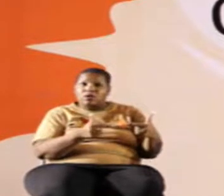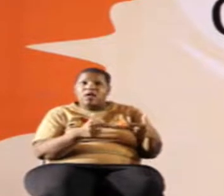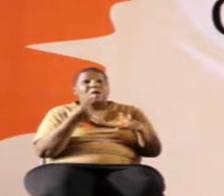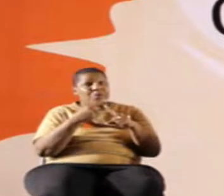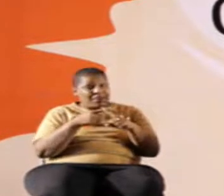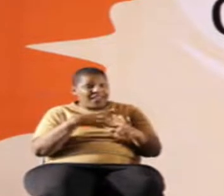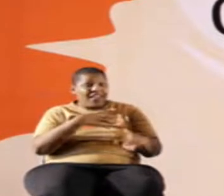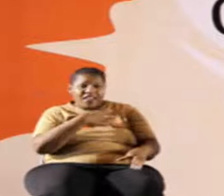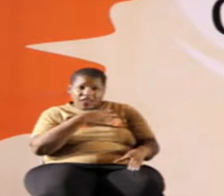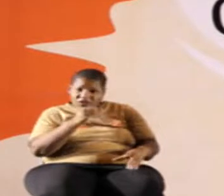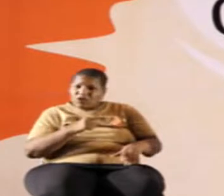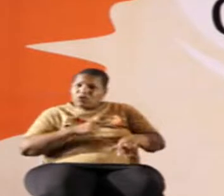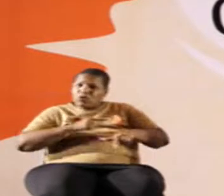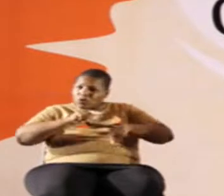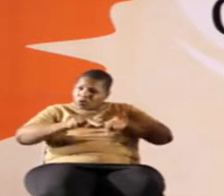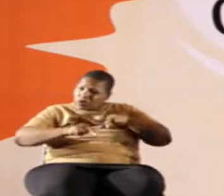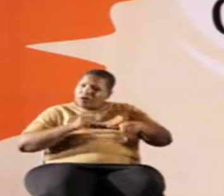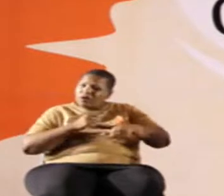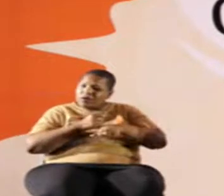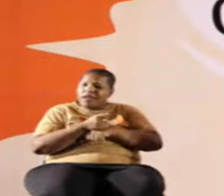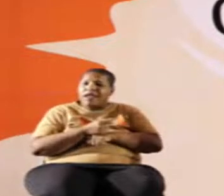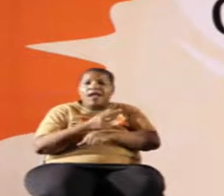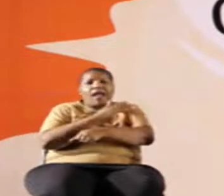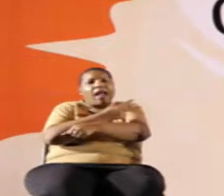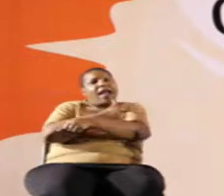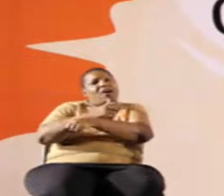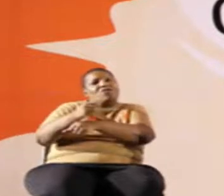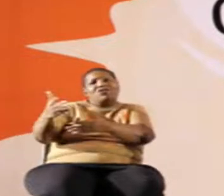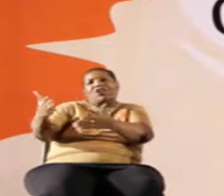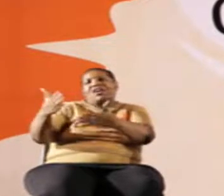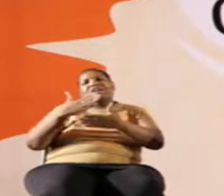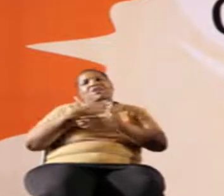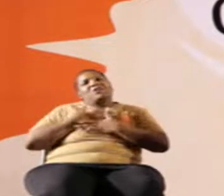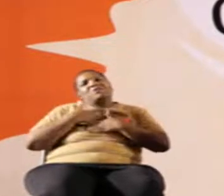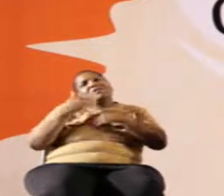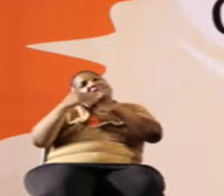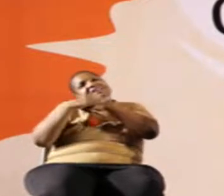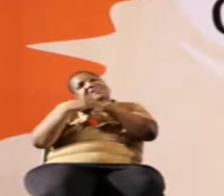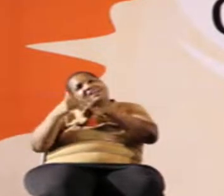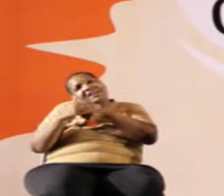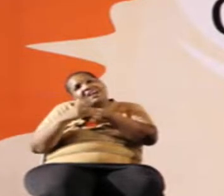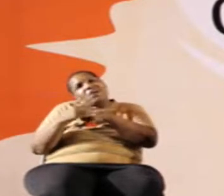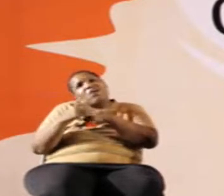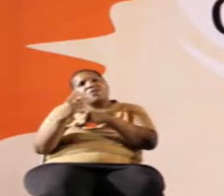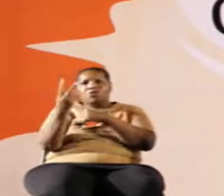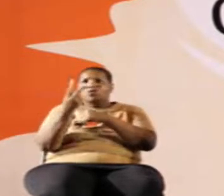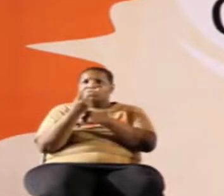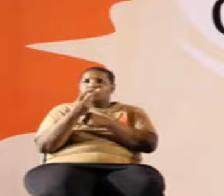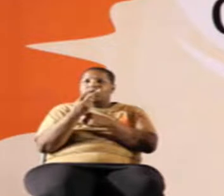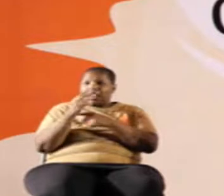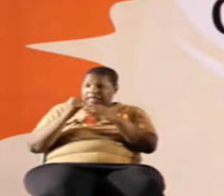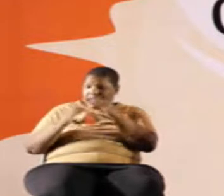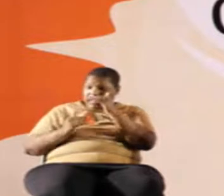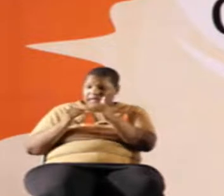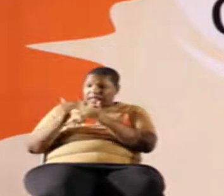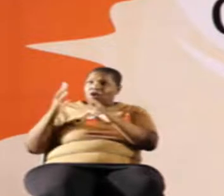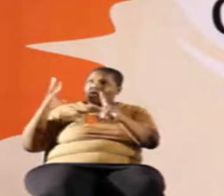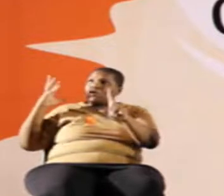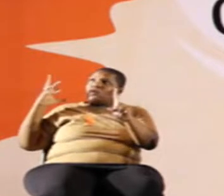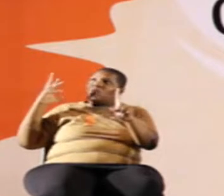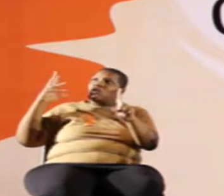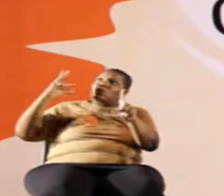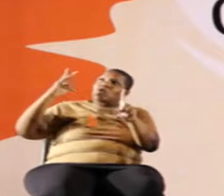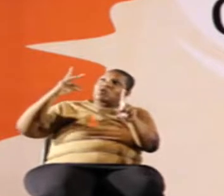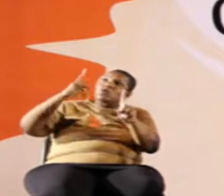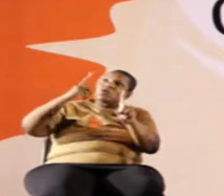porque é filho que labuta. A vitória agora é ninho, carinho, uma demarcação. É a criação de um destino